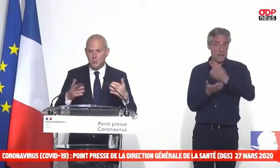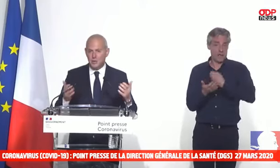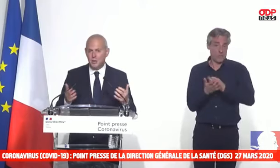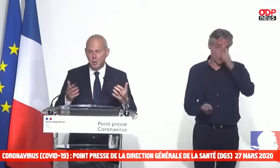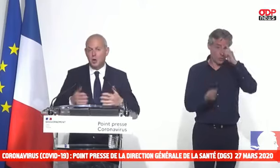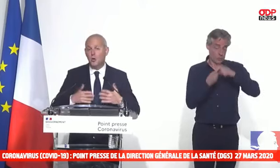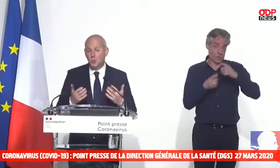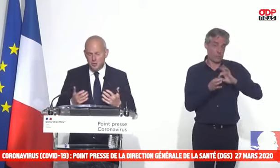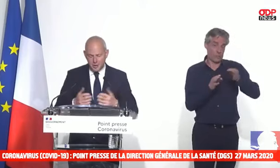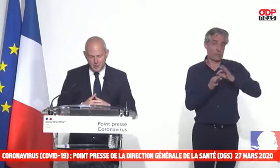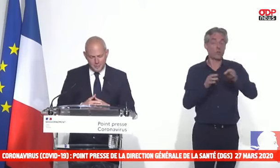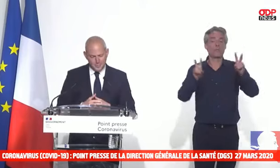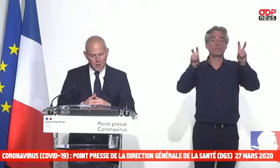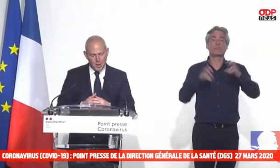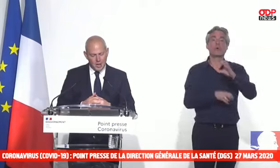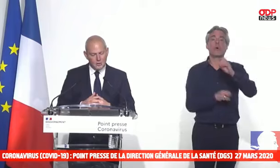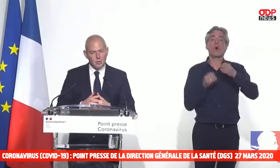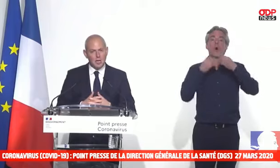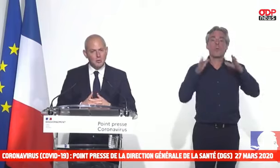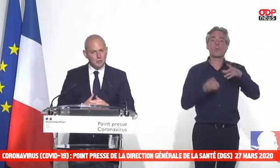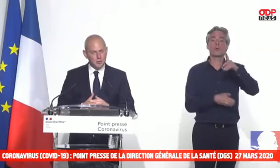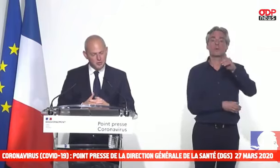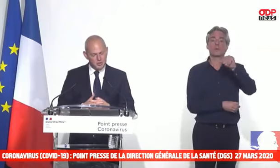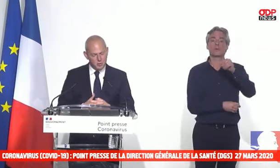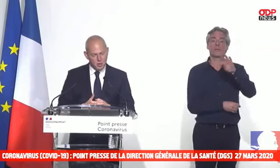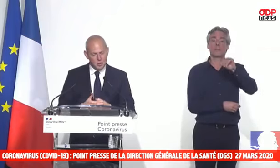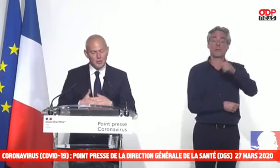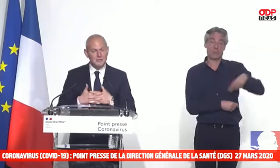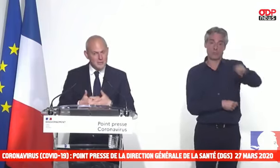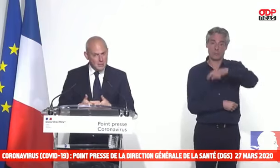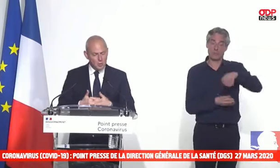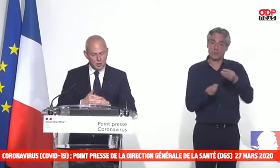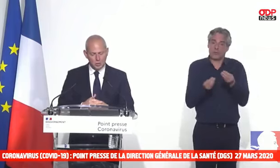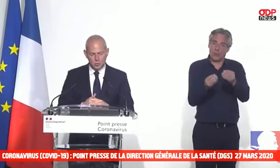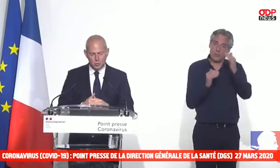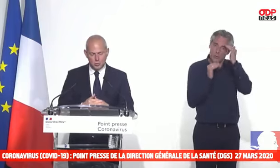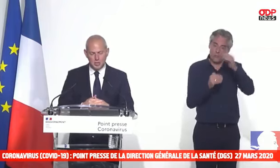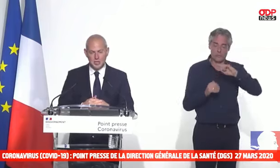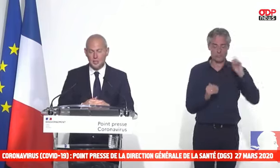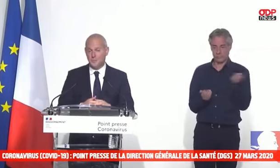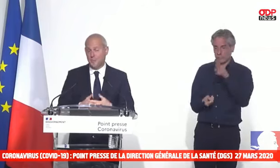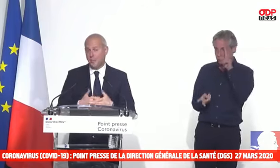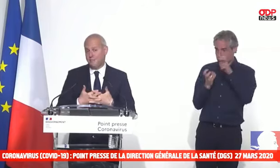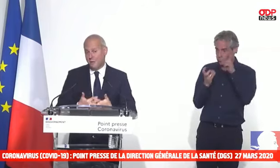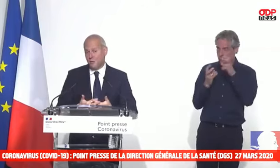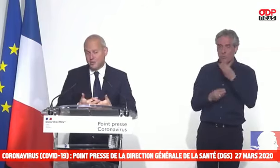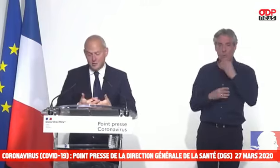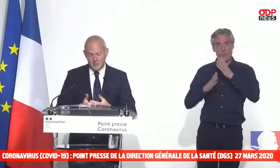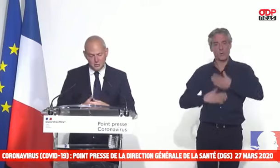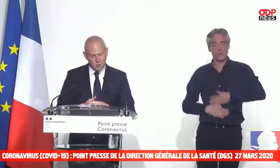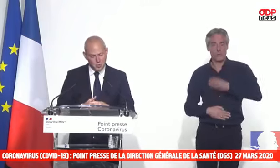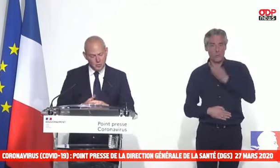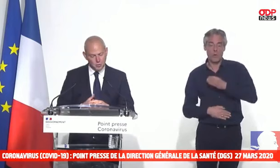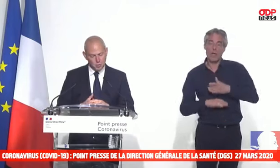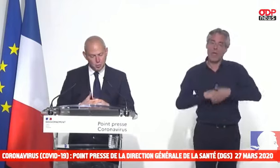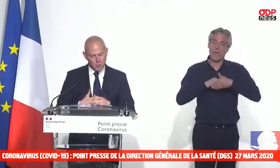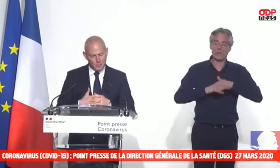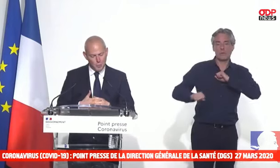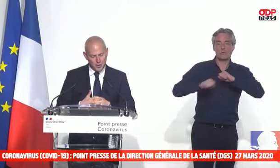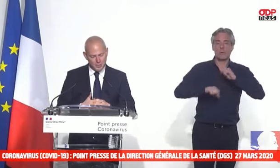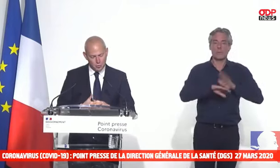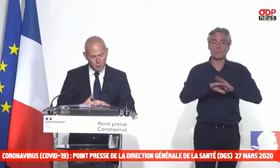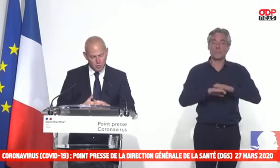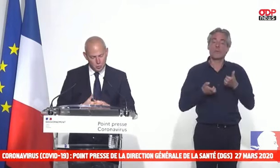ce qu'on appelle l'open data, assure la confiance des citoyens dans les éléments qui leur sont communiqués, favorise les actions de prévention